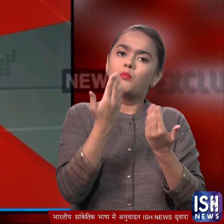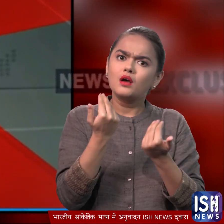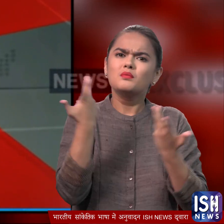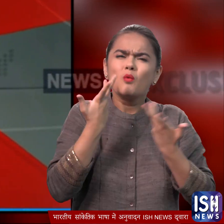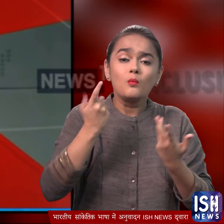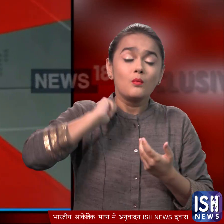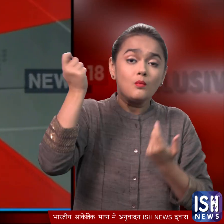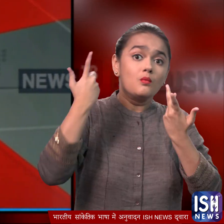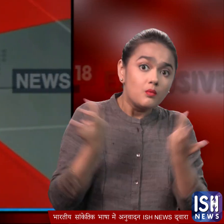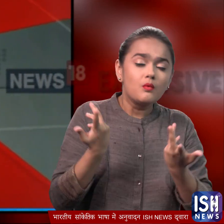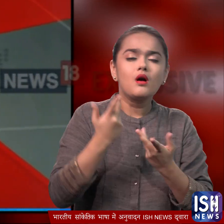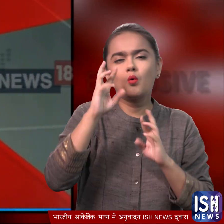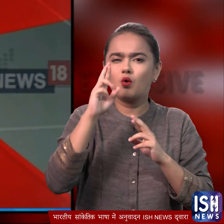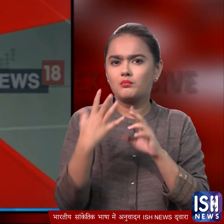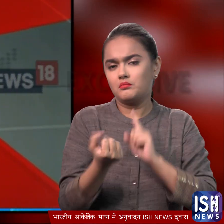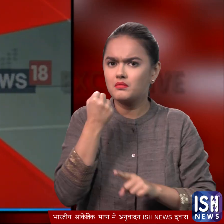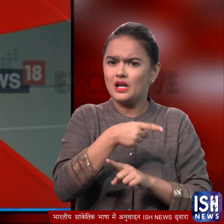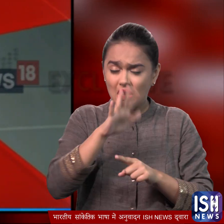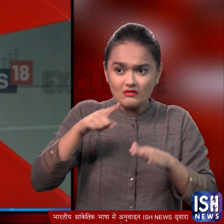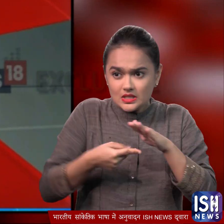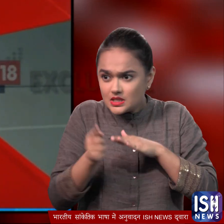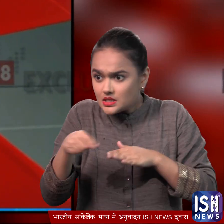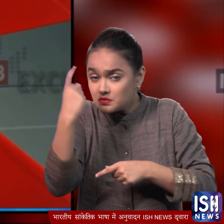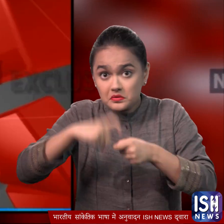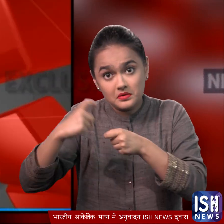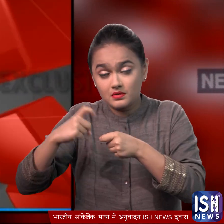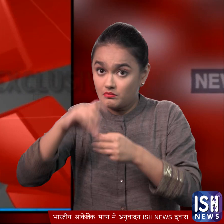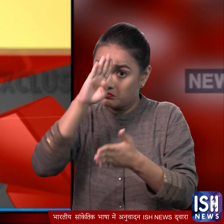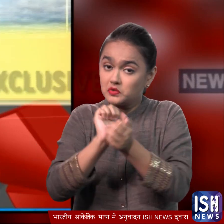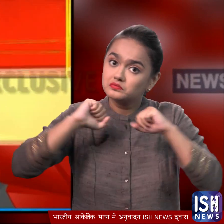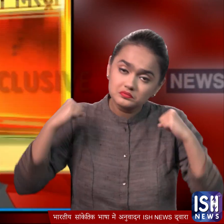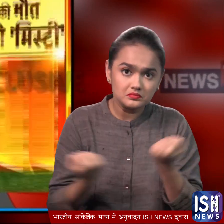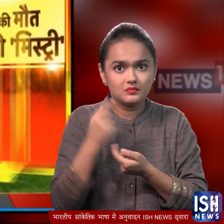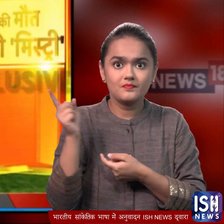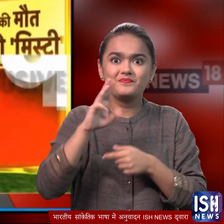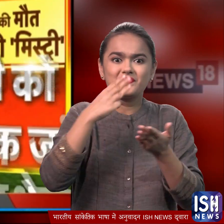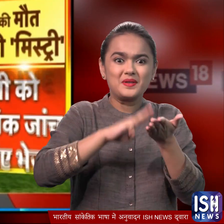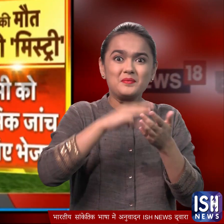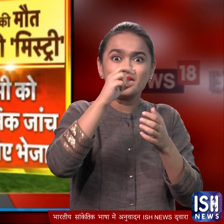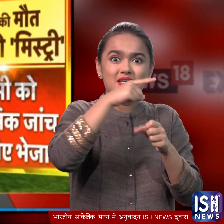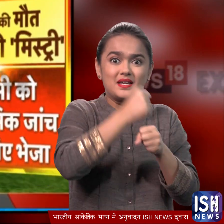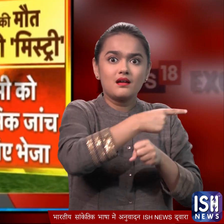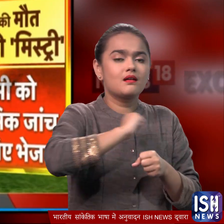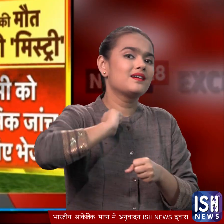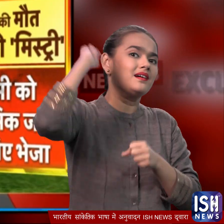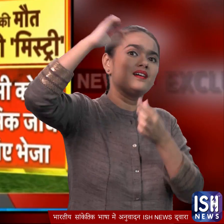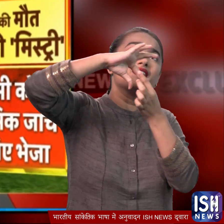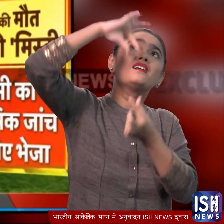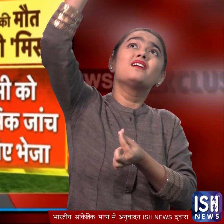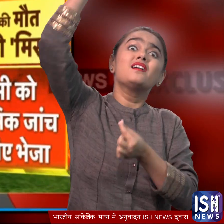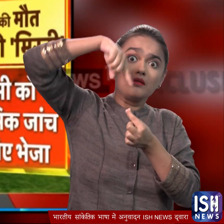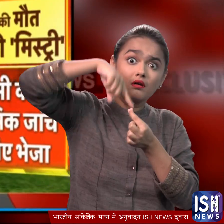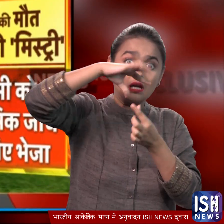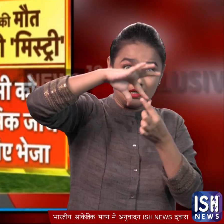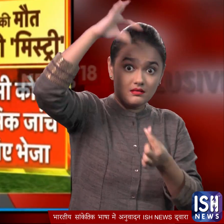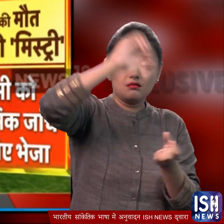क्यों हुआ। पुलिस इस मामले के हर पहलू की पड़ताल कर रही है, यहां तक कि महंत नरेंद्र गिरी का शव जिस रस्सी से लटका मिला था, पुलिस ने